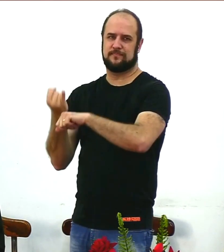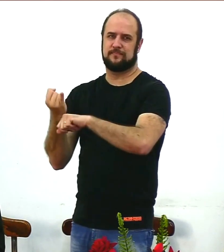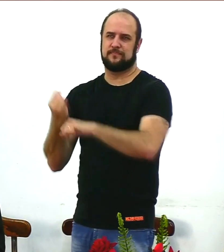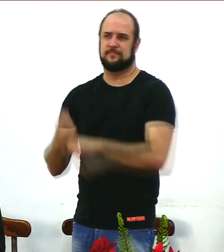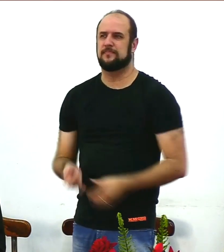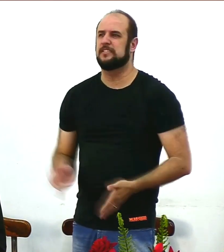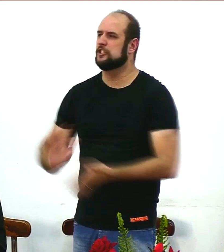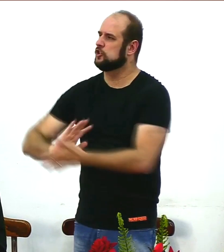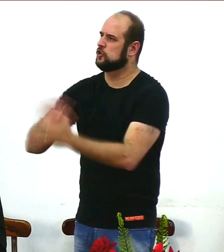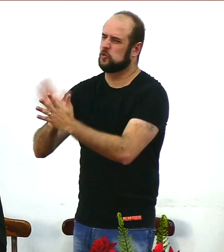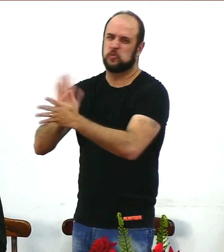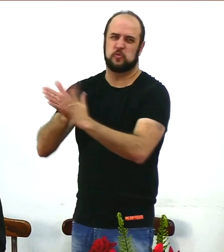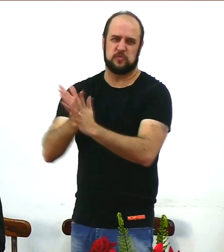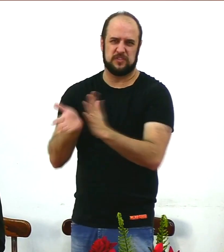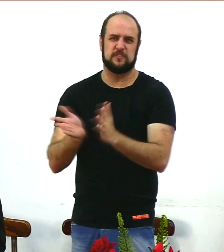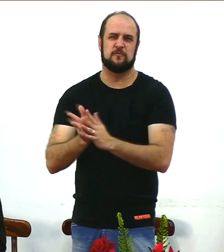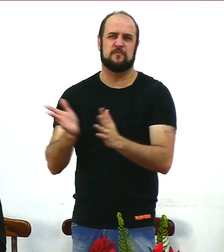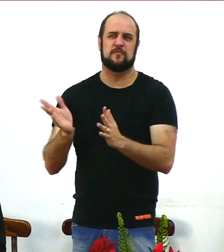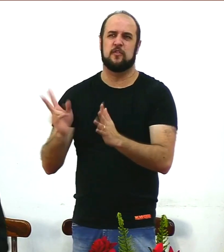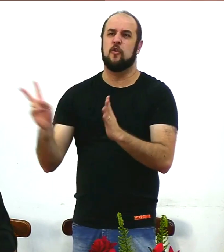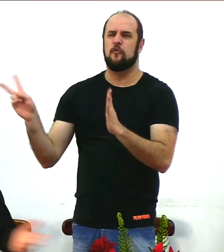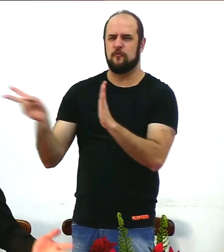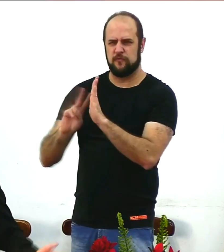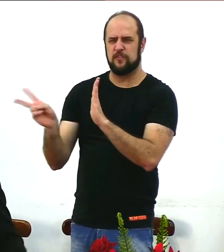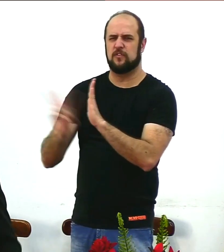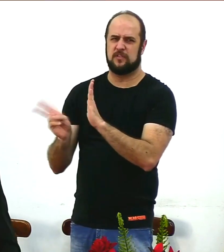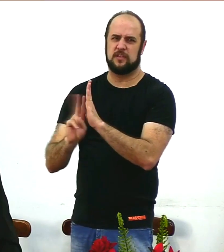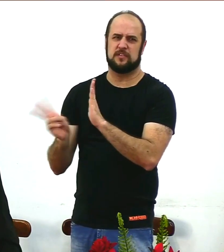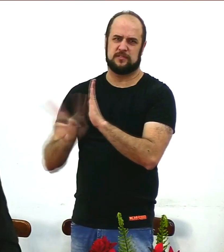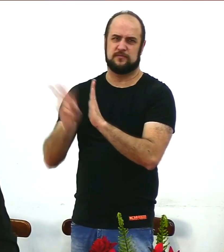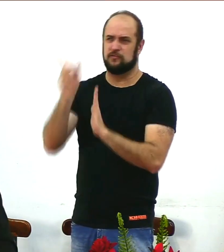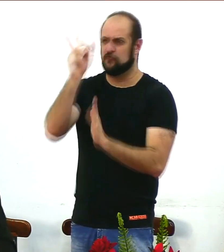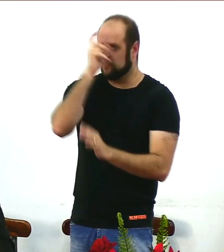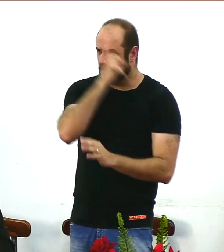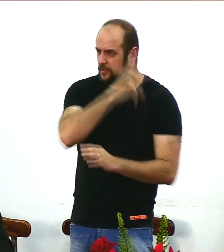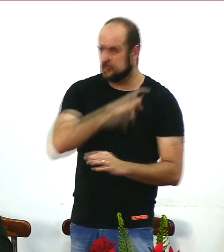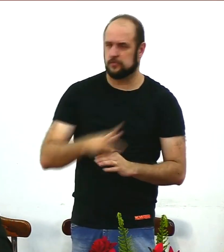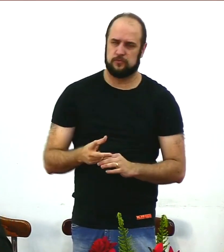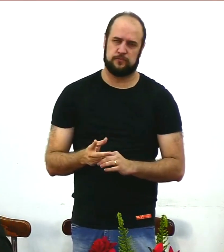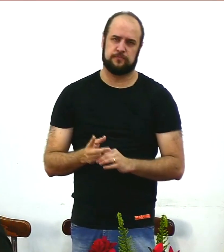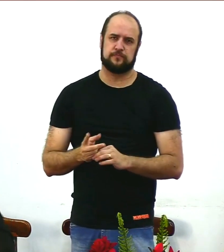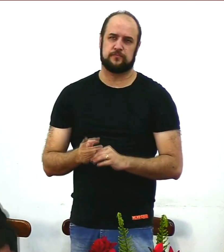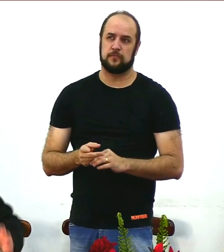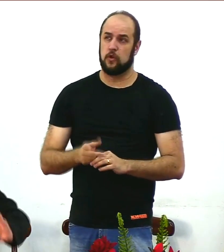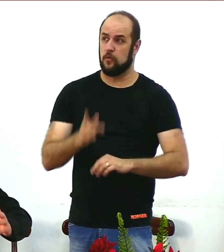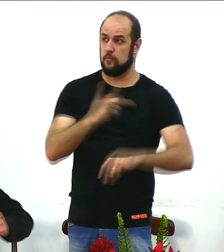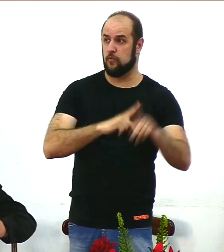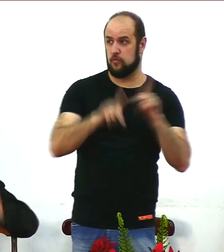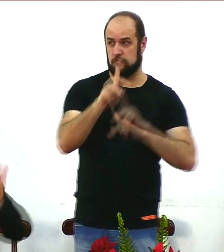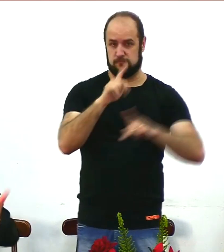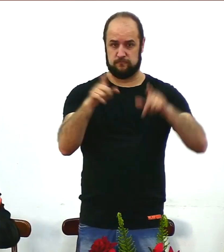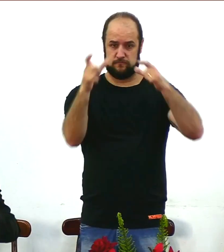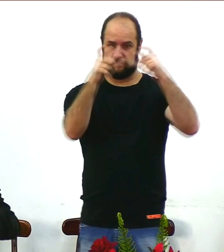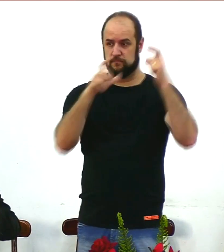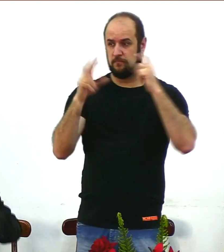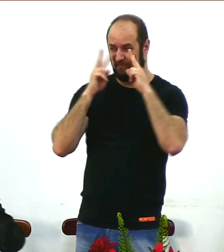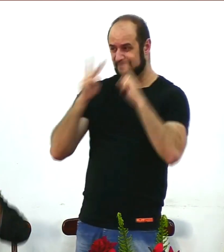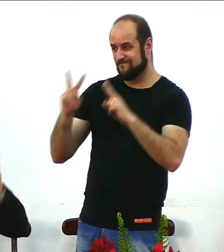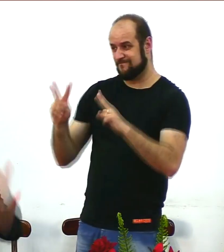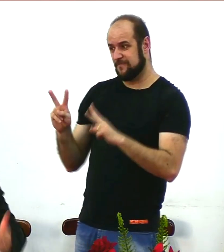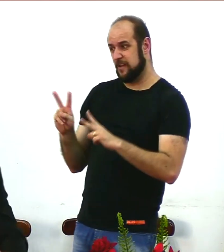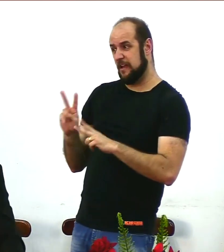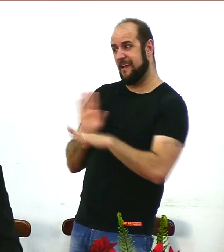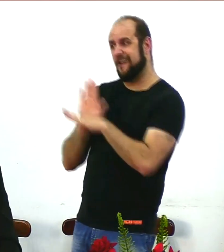conviviam, eles são do mesmo tronco de Abraão. E Só que neste momento, os